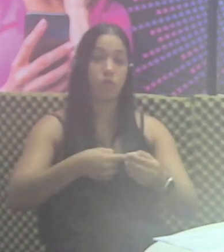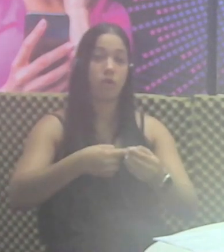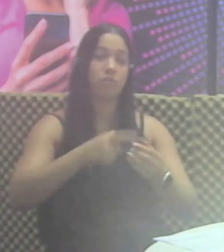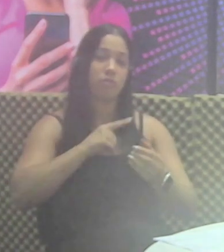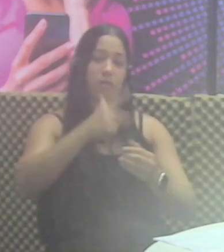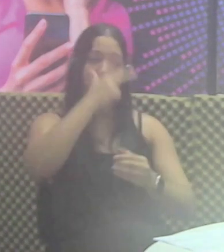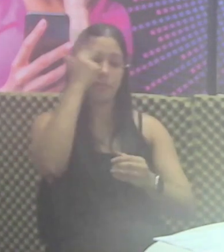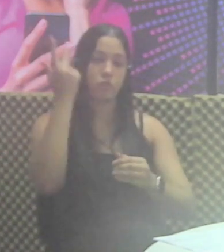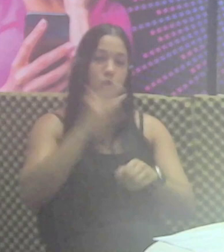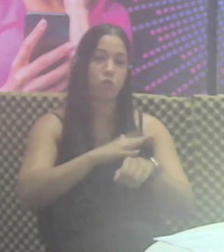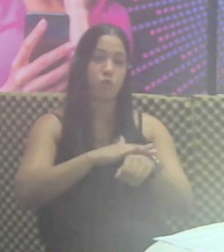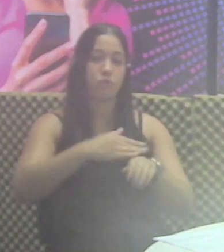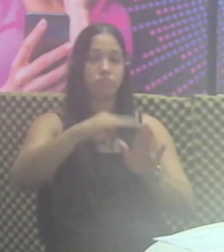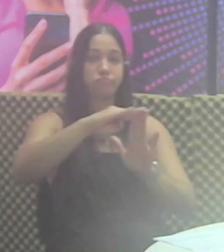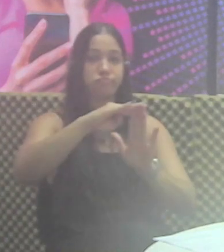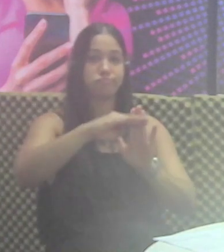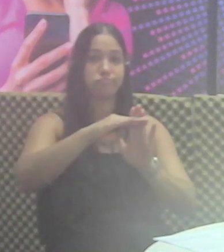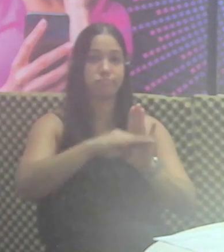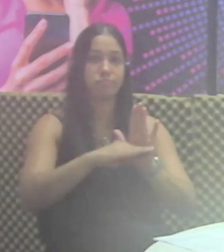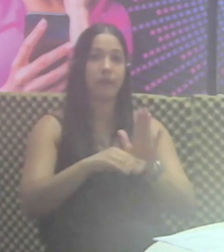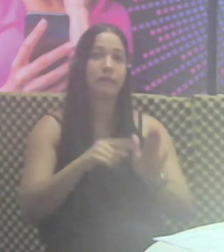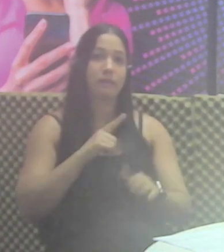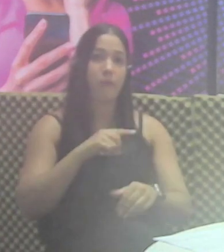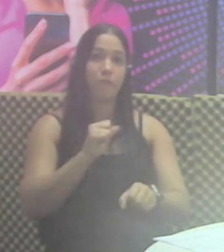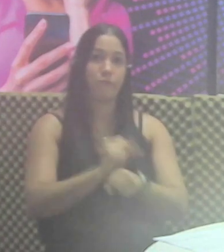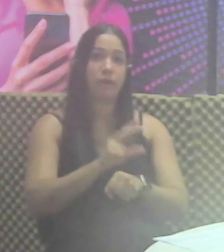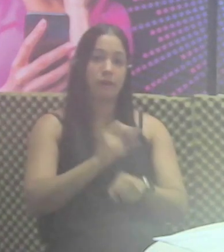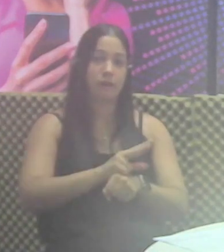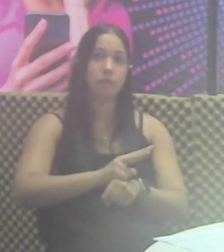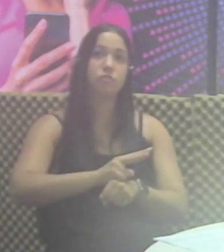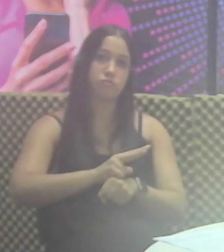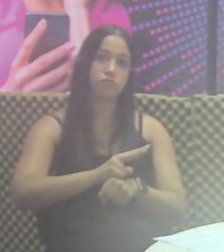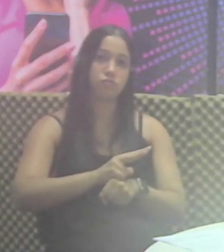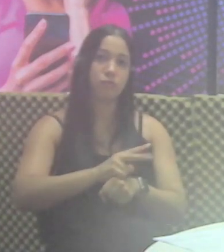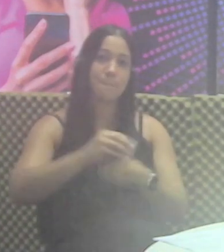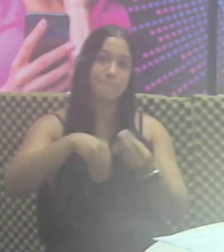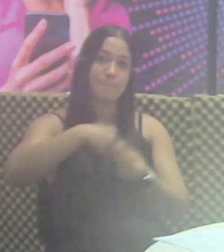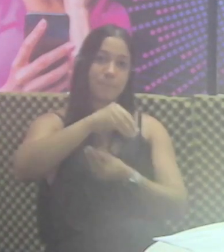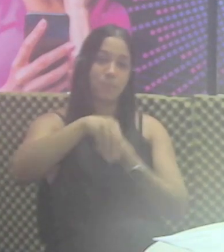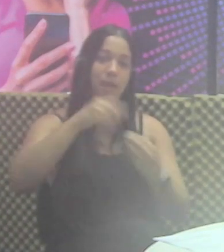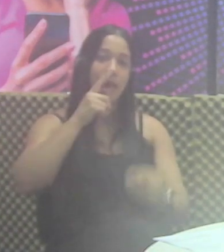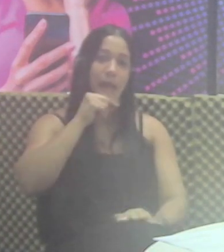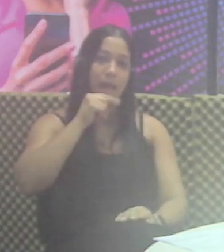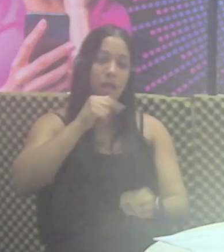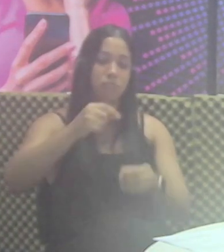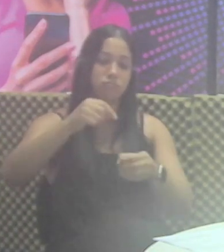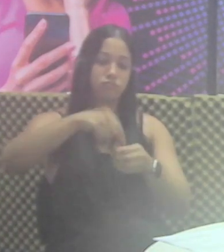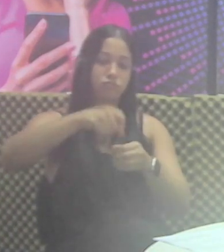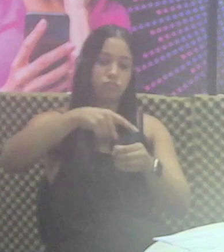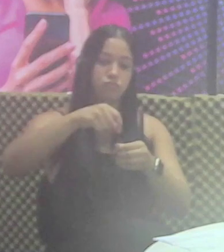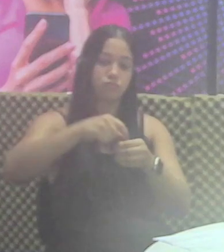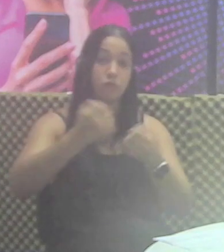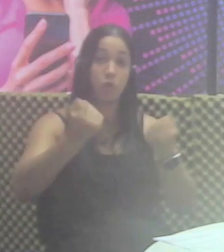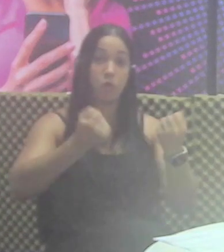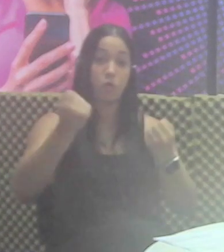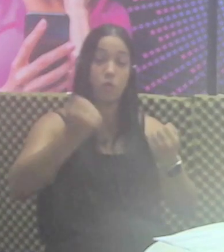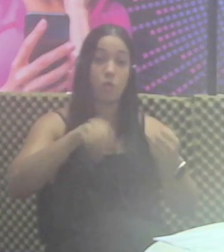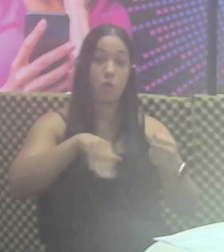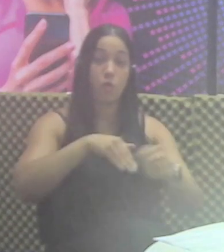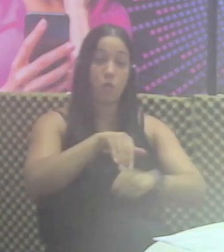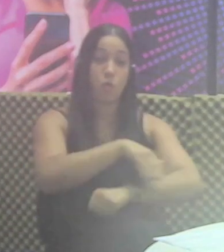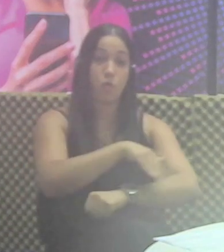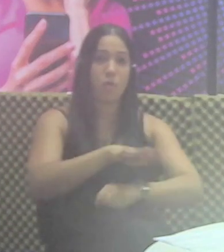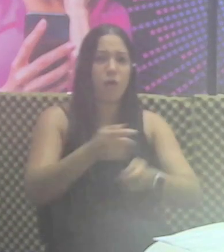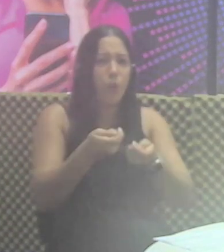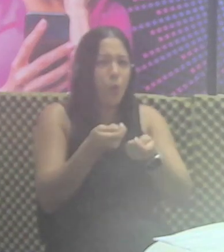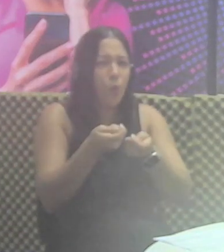casos. Existe ali um veneno, né? É uma diluição mínima para uso em saúde pública, mas ele é muito